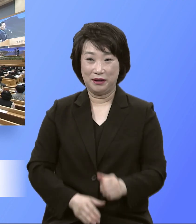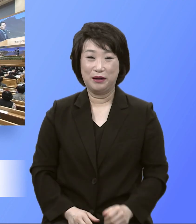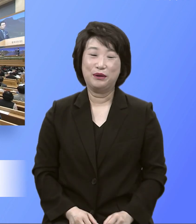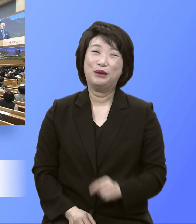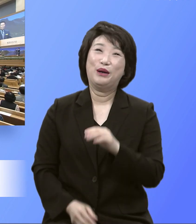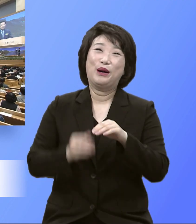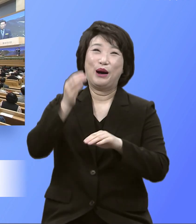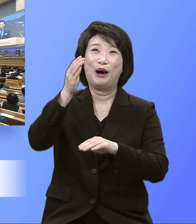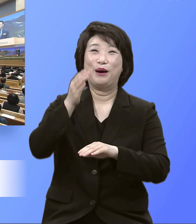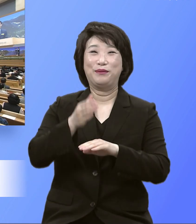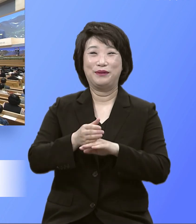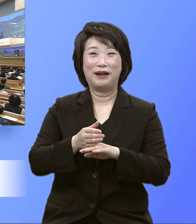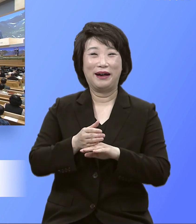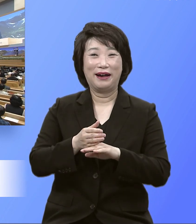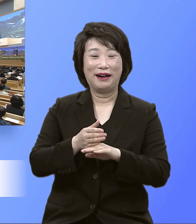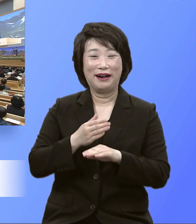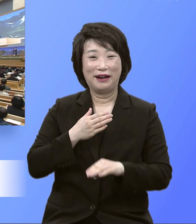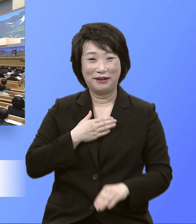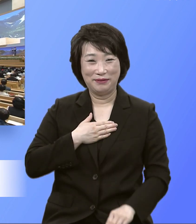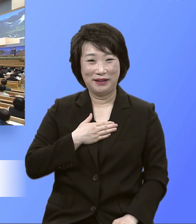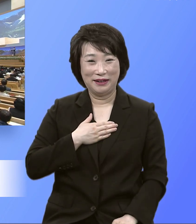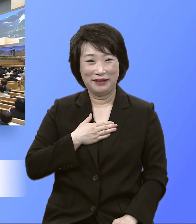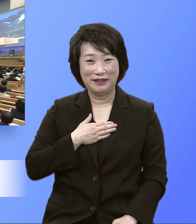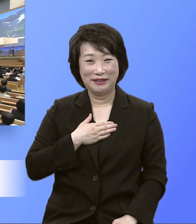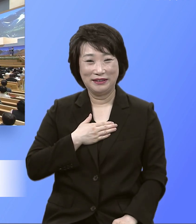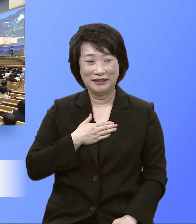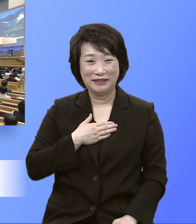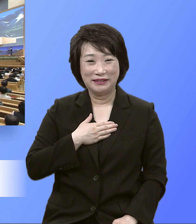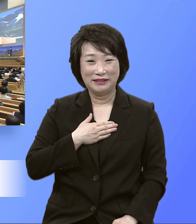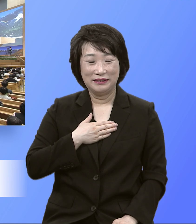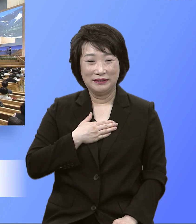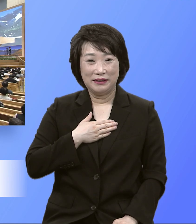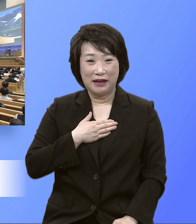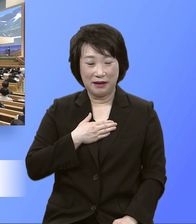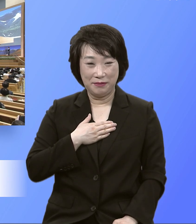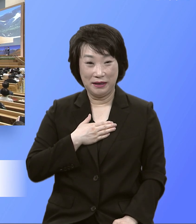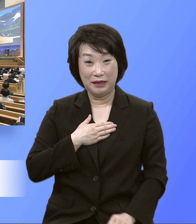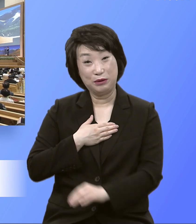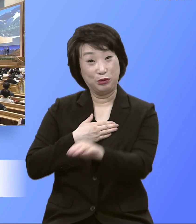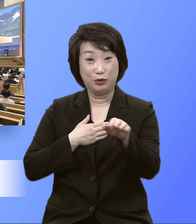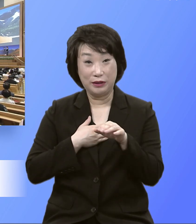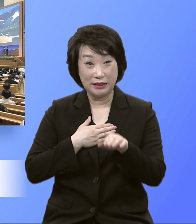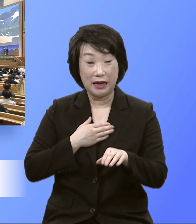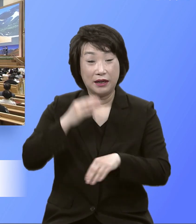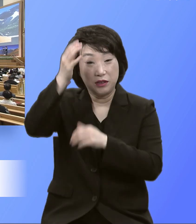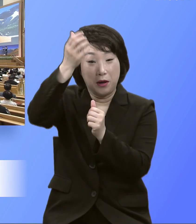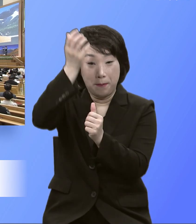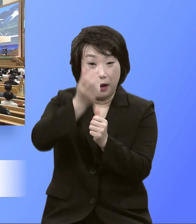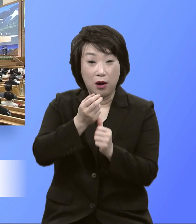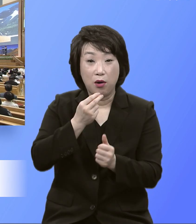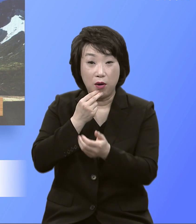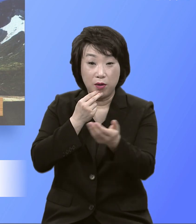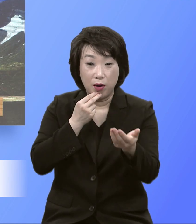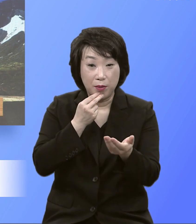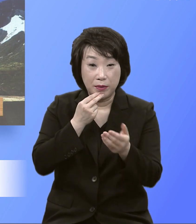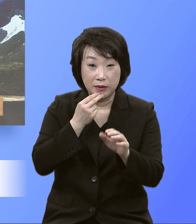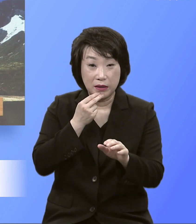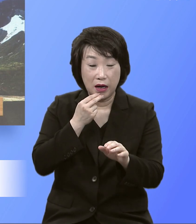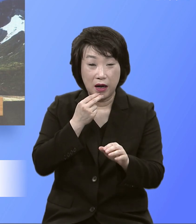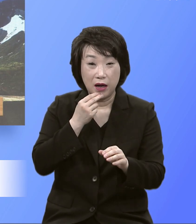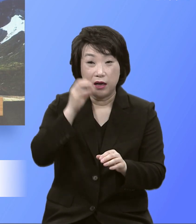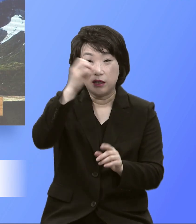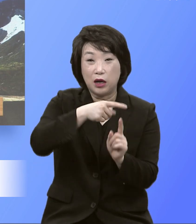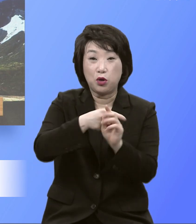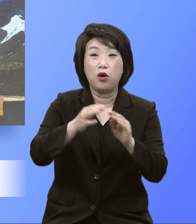얼마나 감사하냐 얼마나. 응? 근데 우리는 그렇게 성령 받지 못하고 그냥